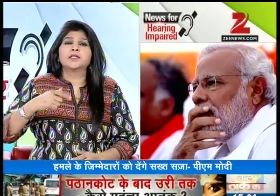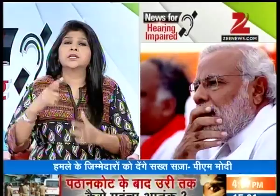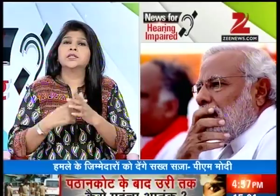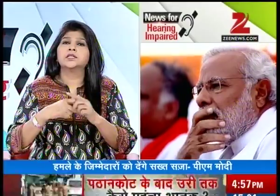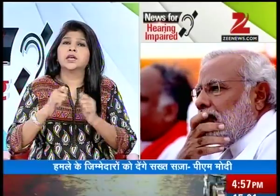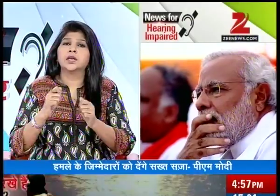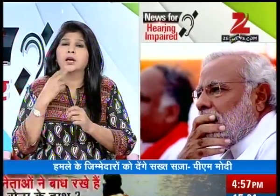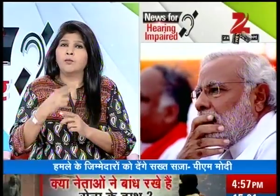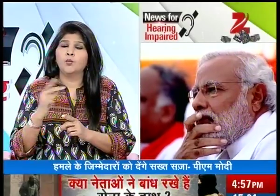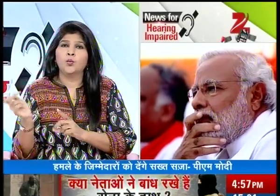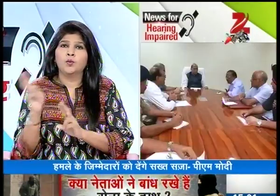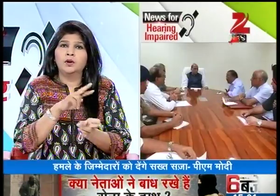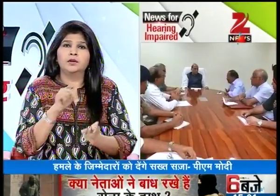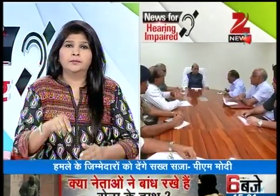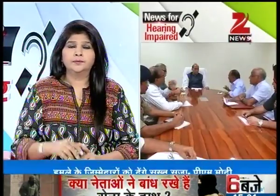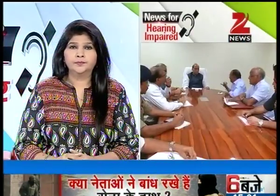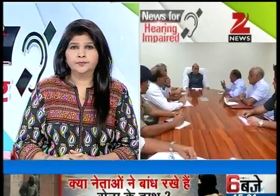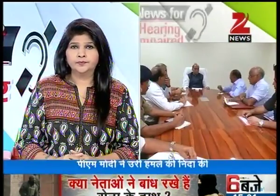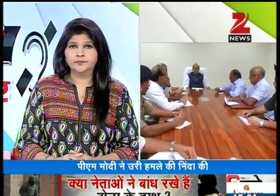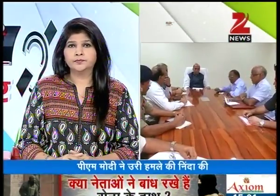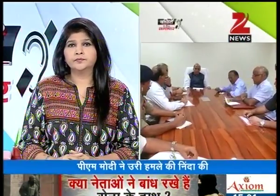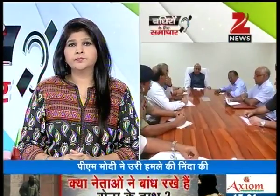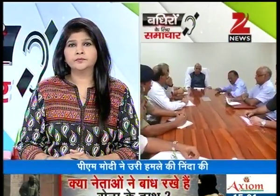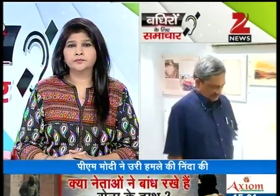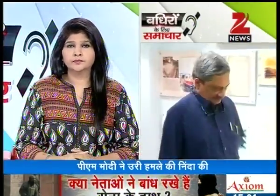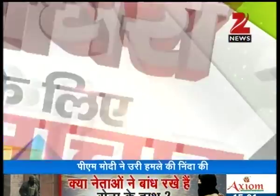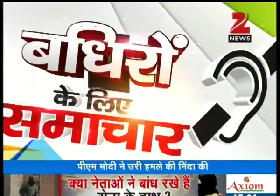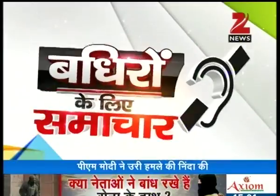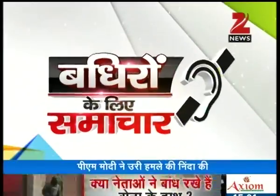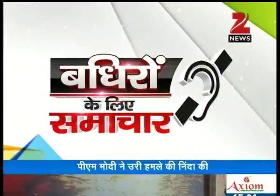को जम्मू कश्मीर जाने का निर्देश दिया है।